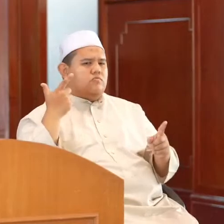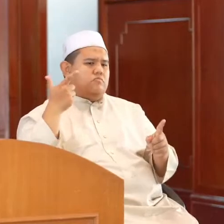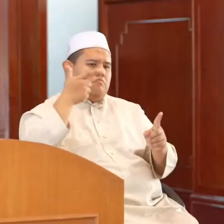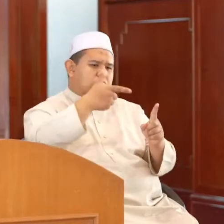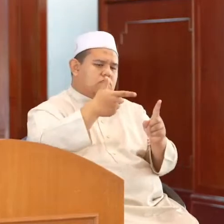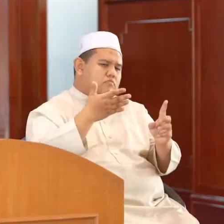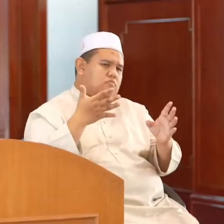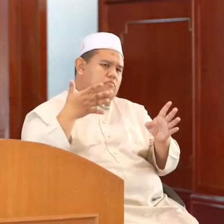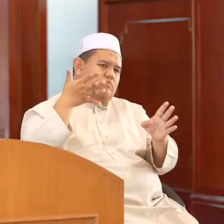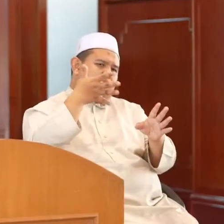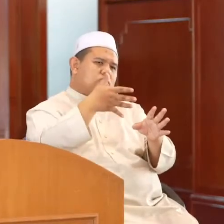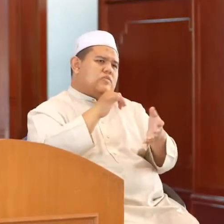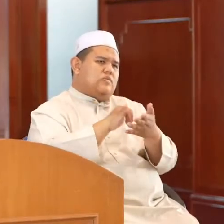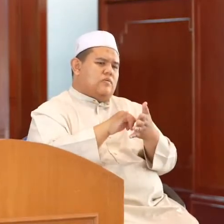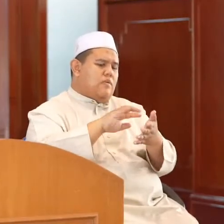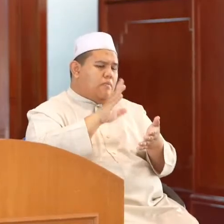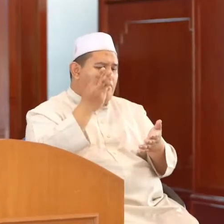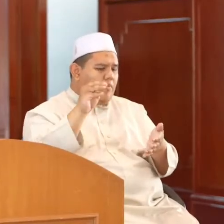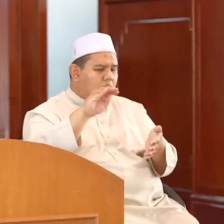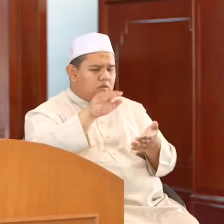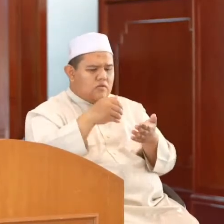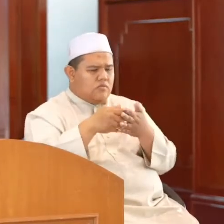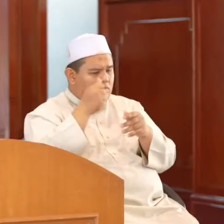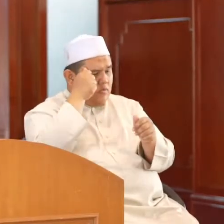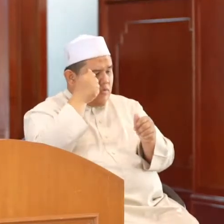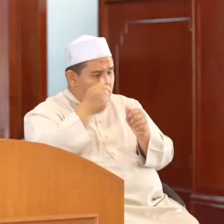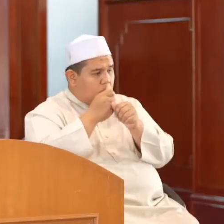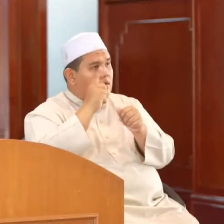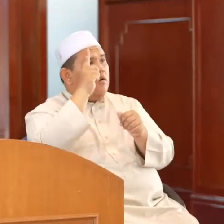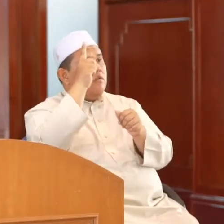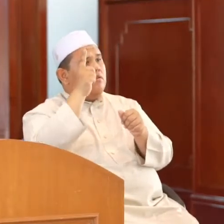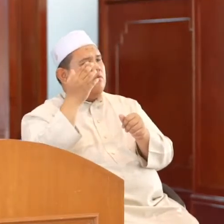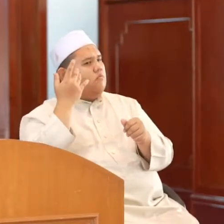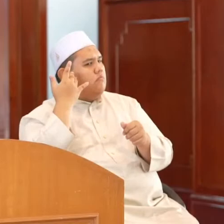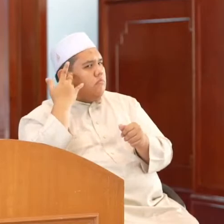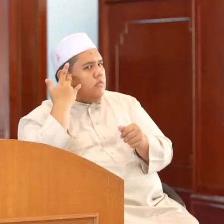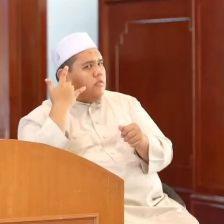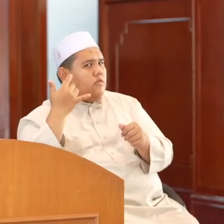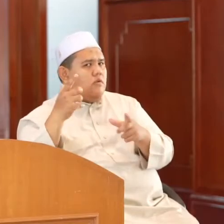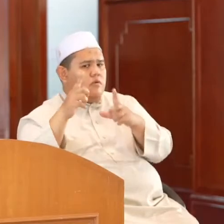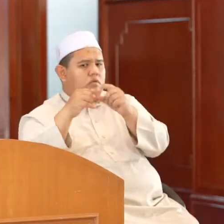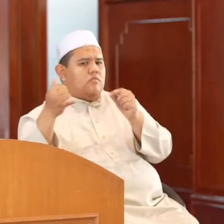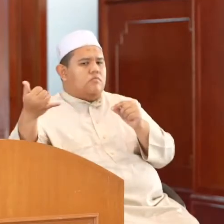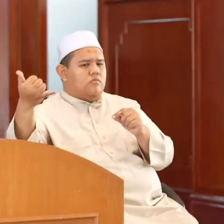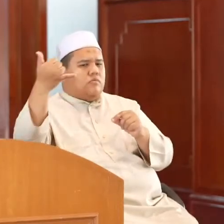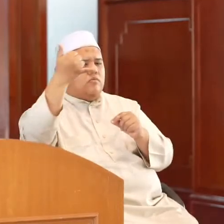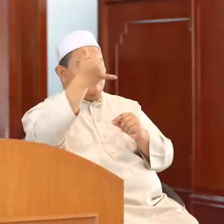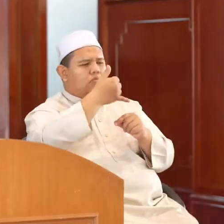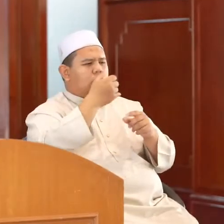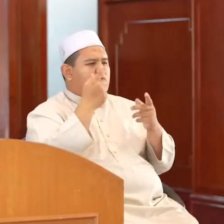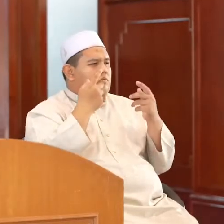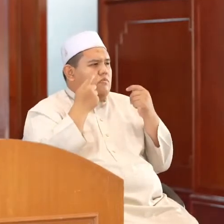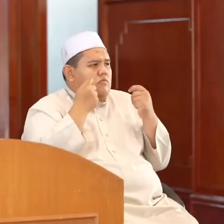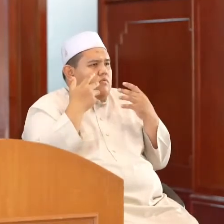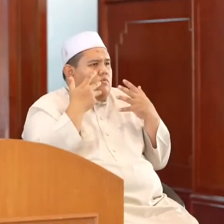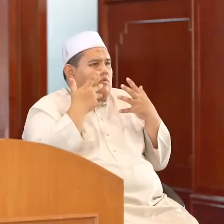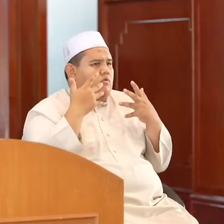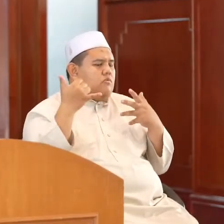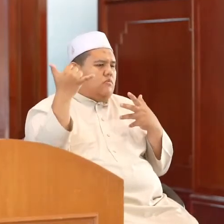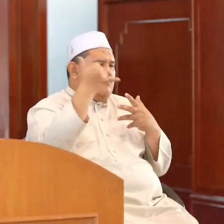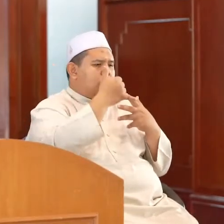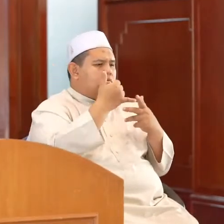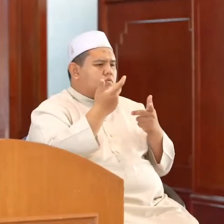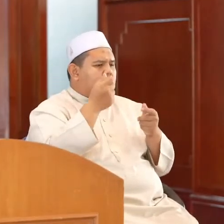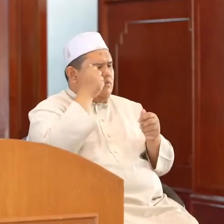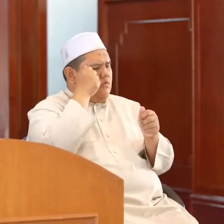Mereka ingat Tuhan je. Dengar je pun masuk takut. Ingat Tuhan, nak ibadat, nak